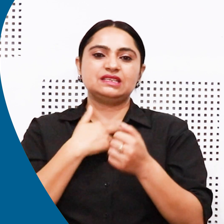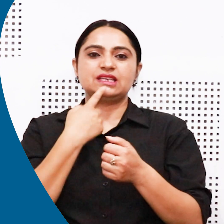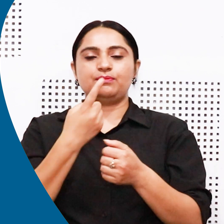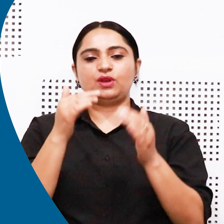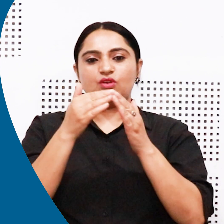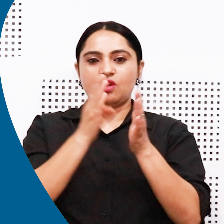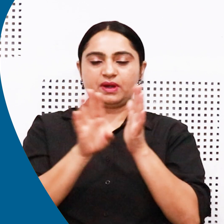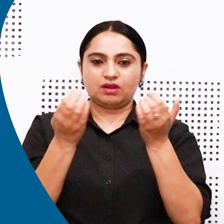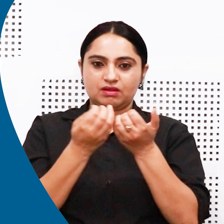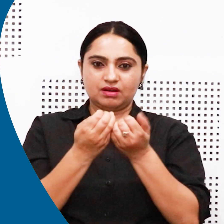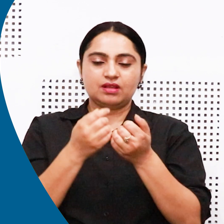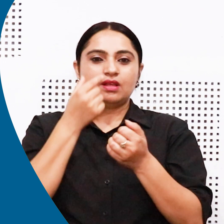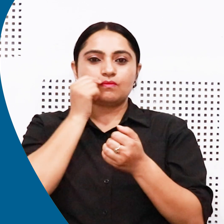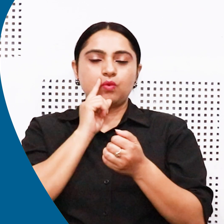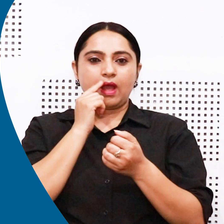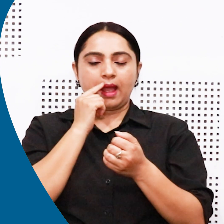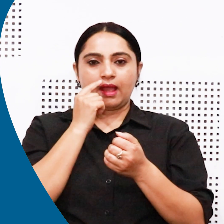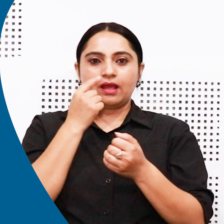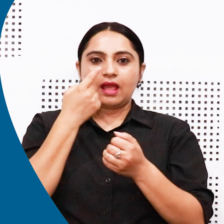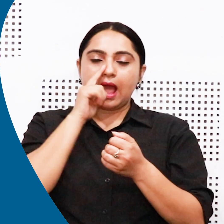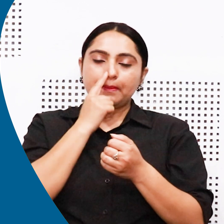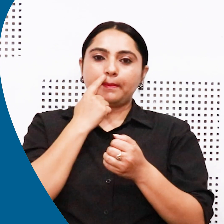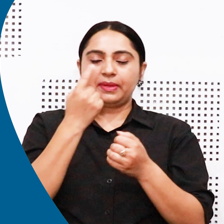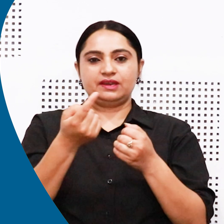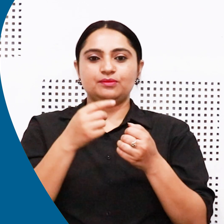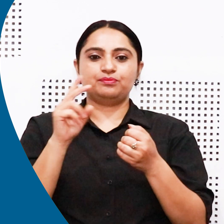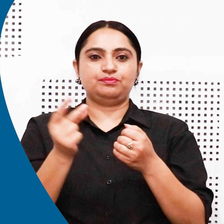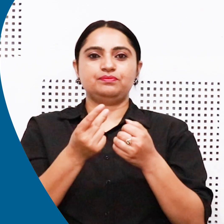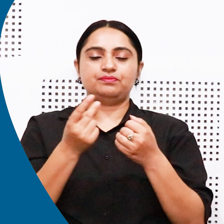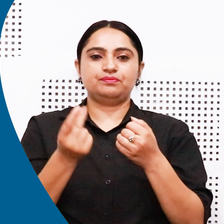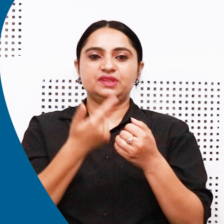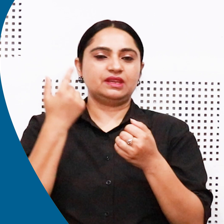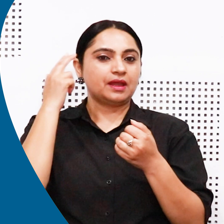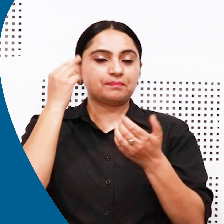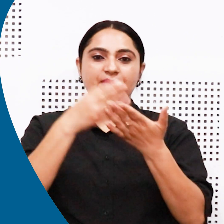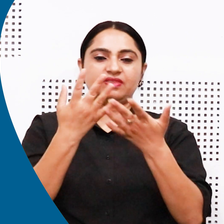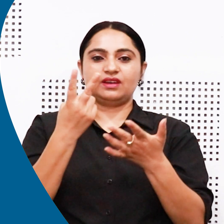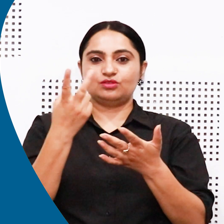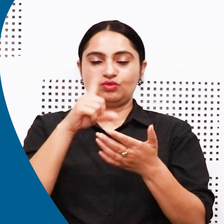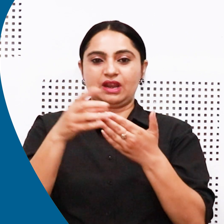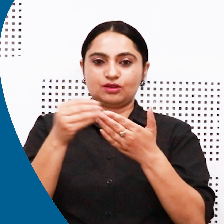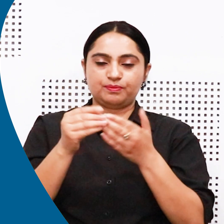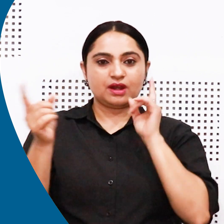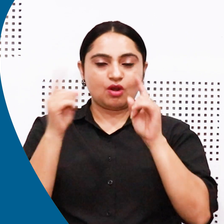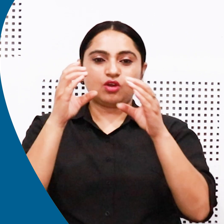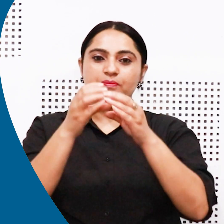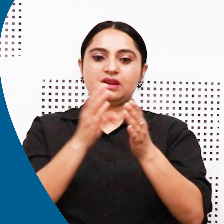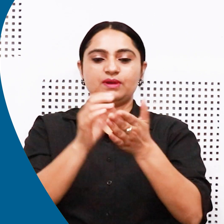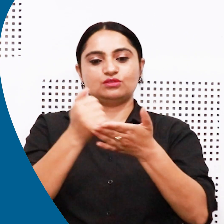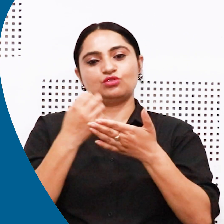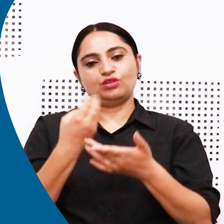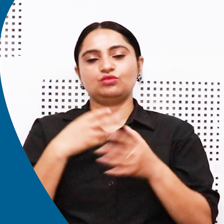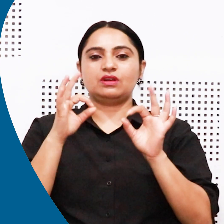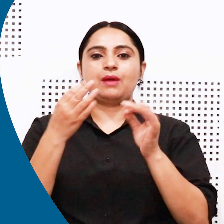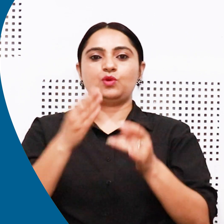गरौँ भने नि अब घरमा अब बाबा मम्मीमा पनि कहाँ भन्ने बित्तिकै हुन्थ्यो र हुन्थेन। अनि अब 2 लाख रुपियाँ अब नगरपालिकाबाट सहुलियत दिँदाखेरि त धेरै सजिलो